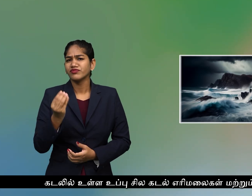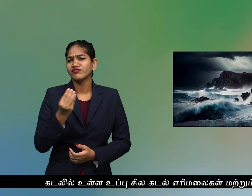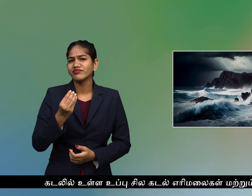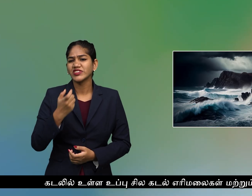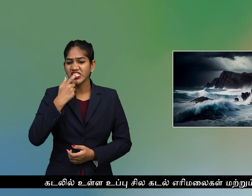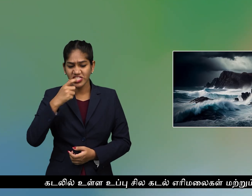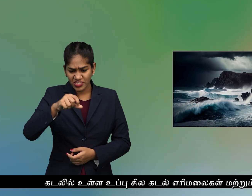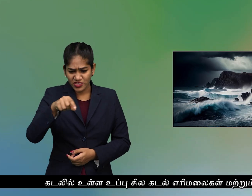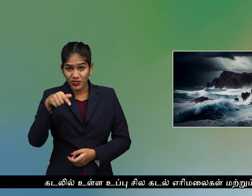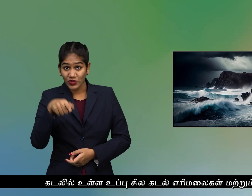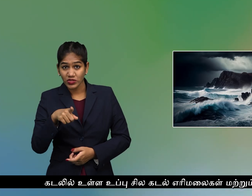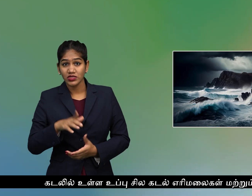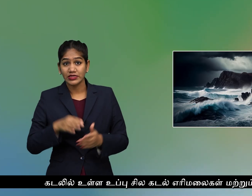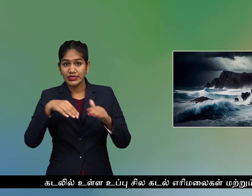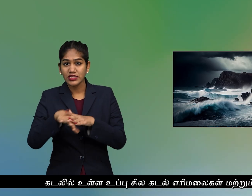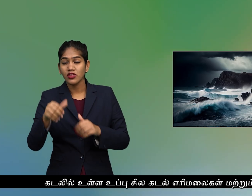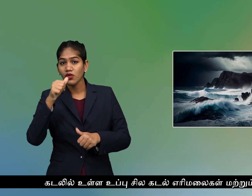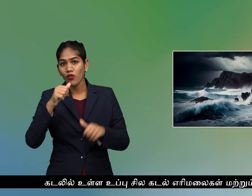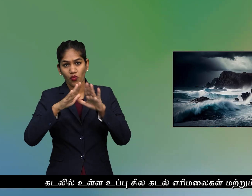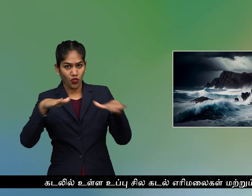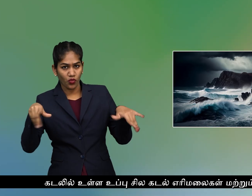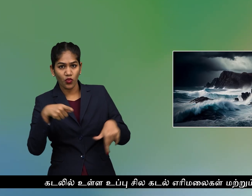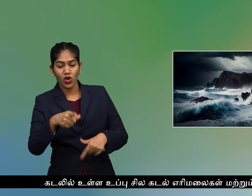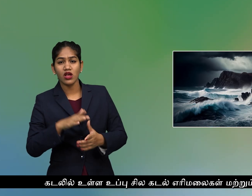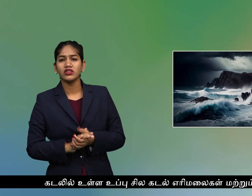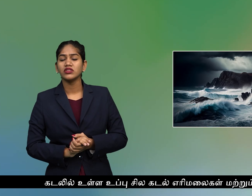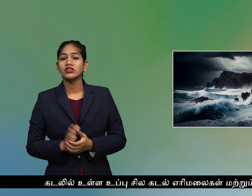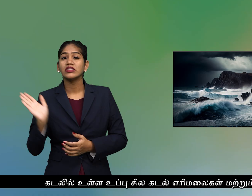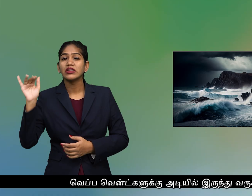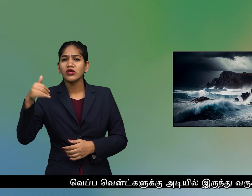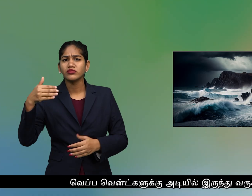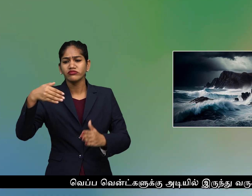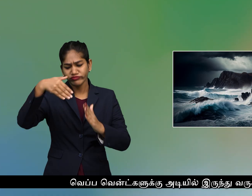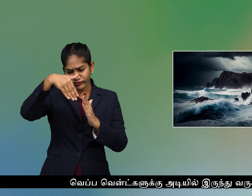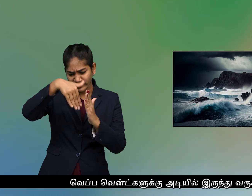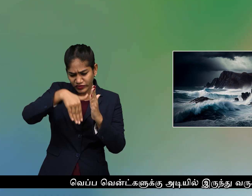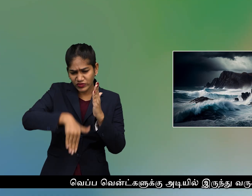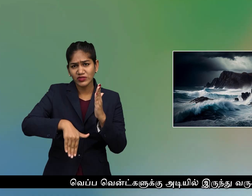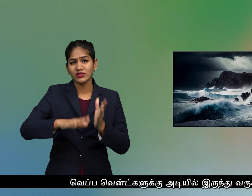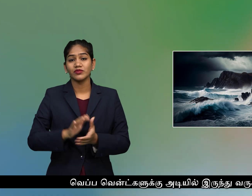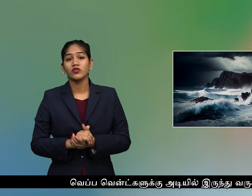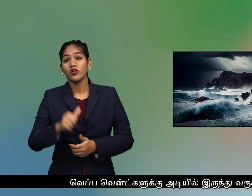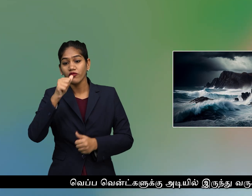கடலில் உள்ள உப்பு சில கடல் எரிமலைகள் மற்றும் ஹைட்ரோ வெப்ப வெண்களுக்கு அடியில் இருந்து